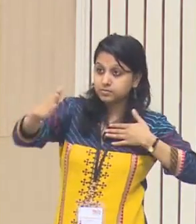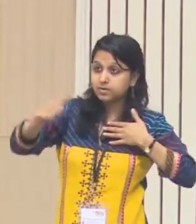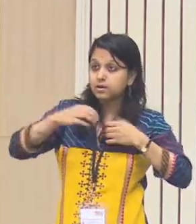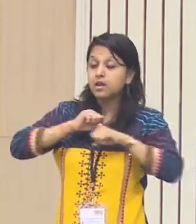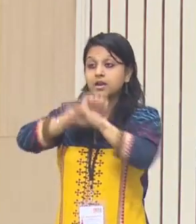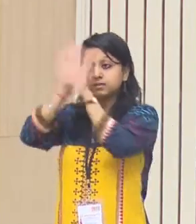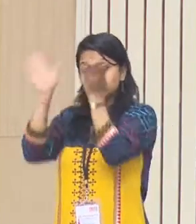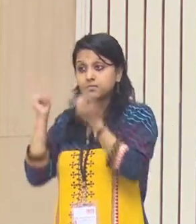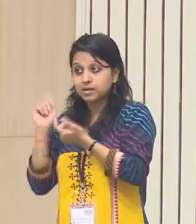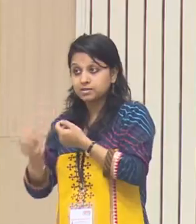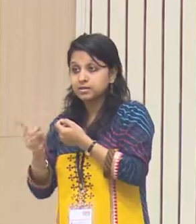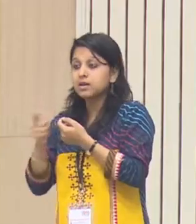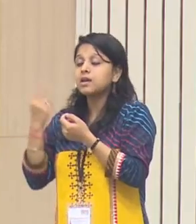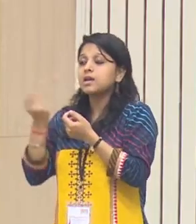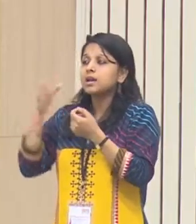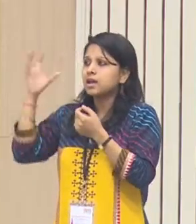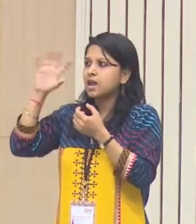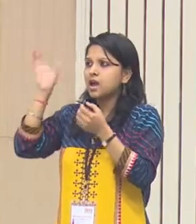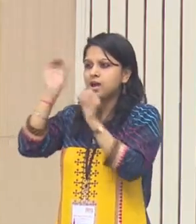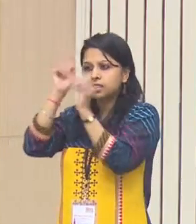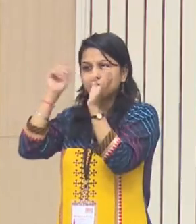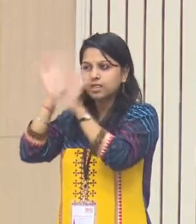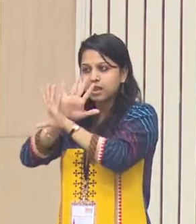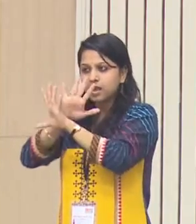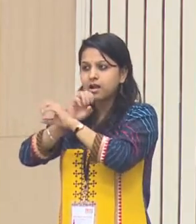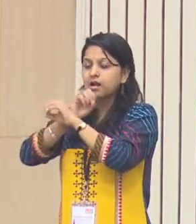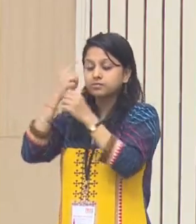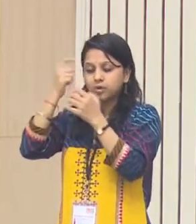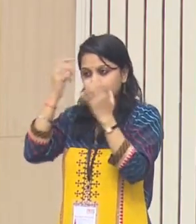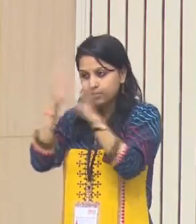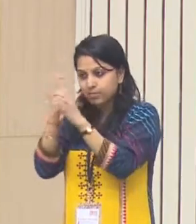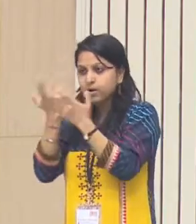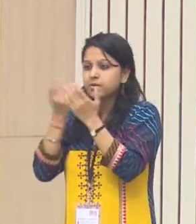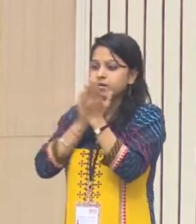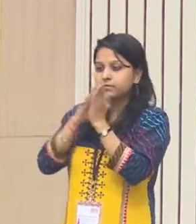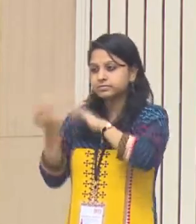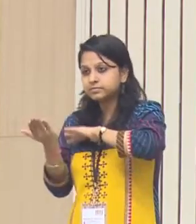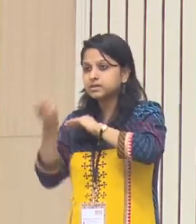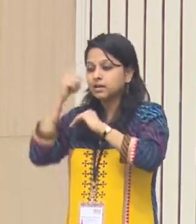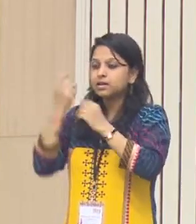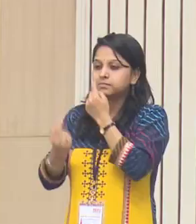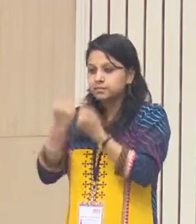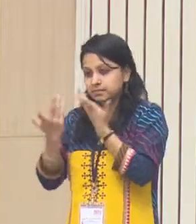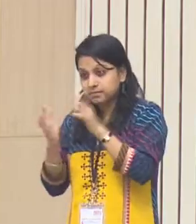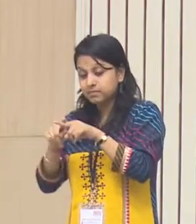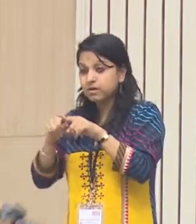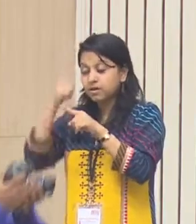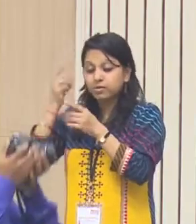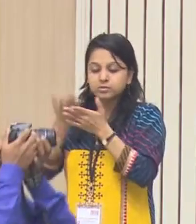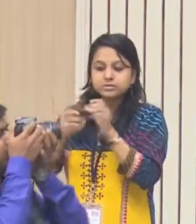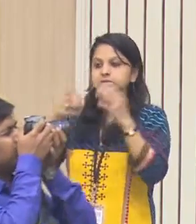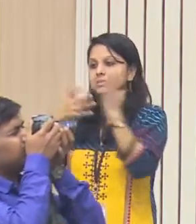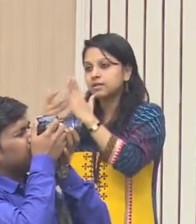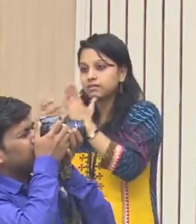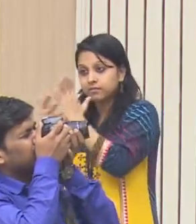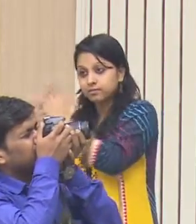प्रभंजन बल, कहीं पूनम अमावस्या, कहीं उलझन, कहीं फिसलन, कहीं कांटे, कहीं पहरा, कहीं